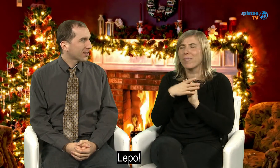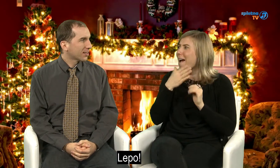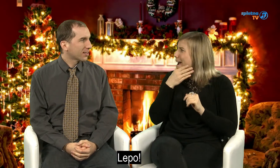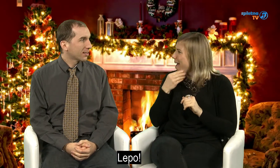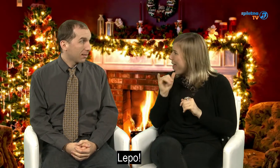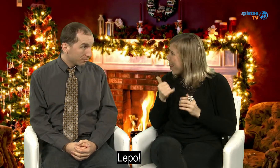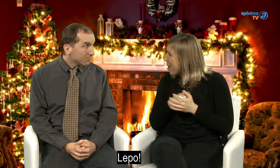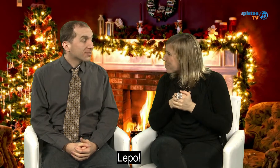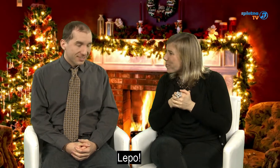Lepo.